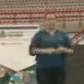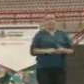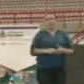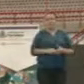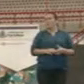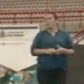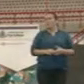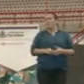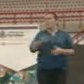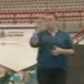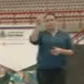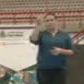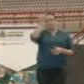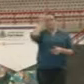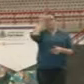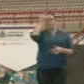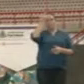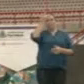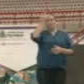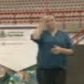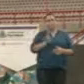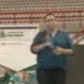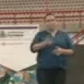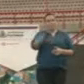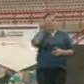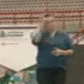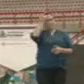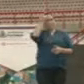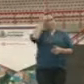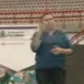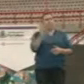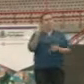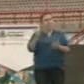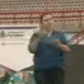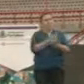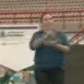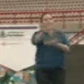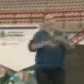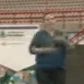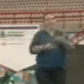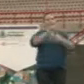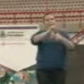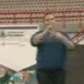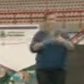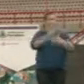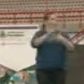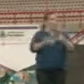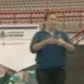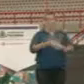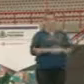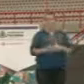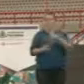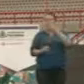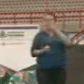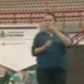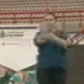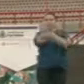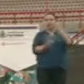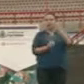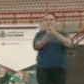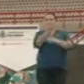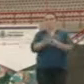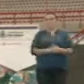coisa na sua mente para você nunca mais cometer esse tipo de equívoco. Não vamos errar essa questão. A reforma protestante criou o Tribunal da